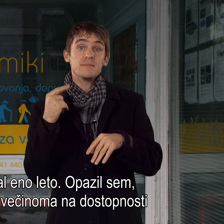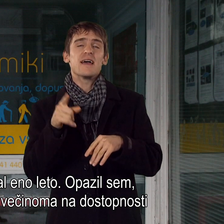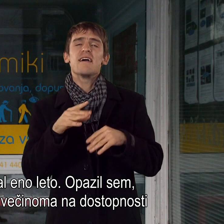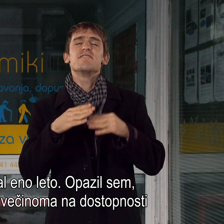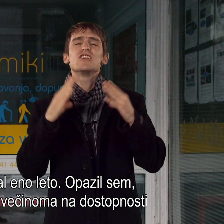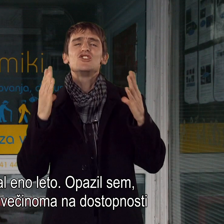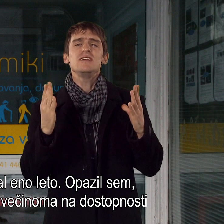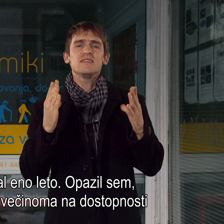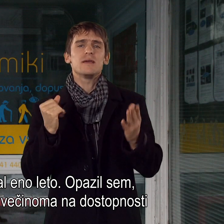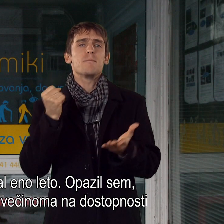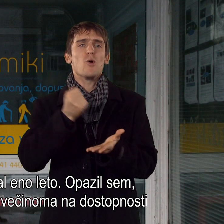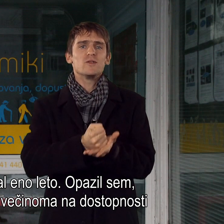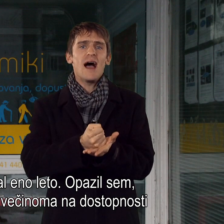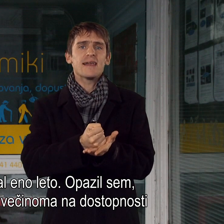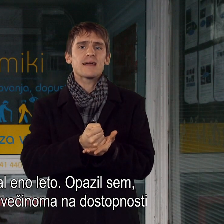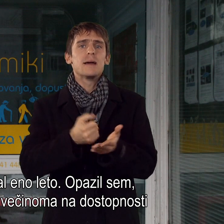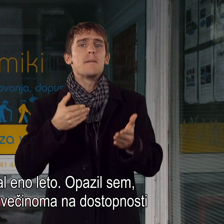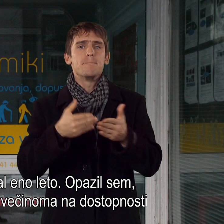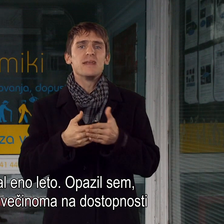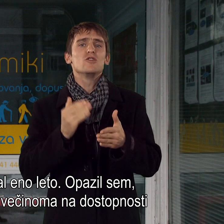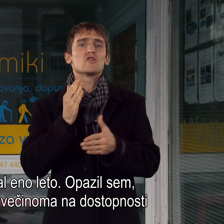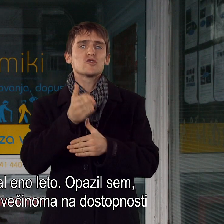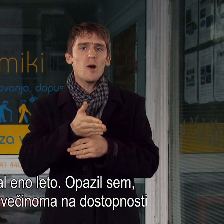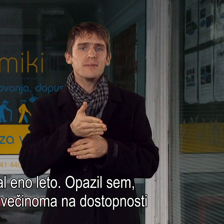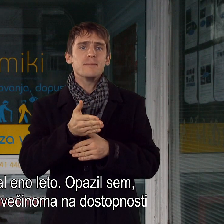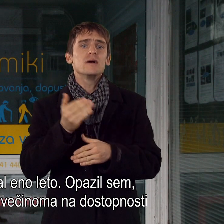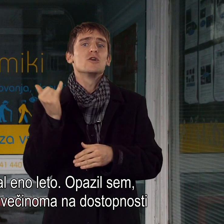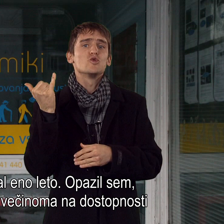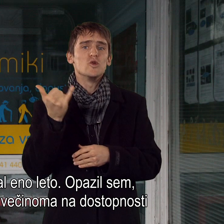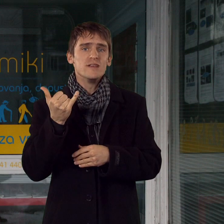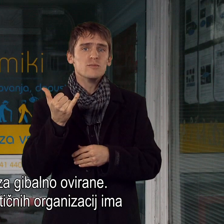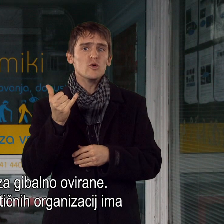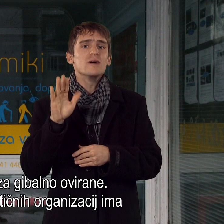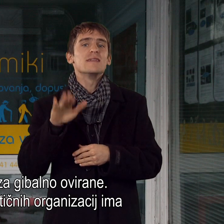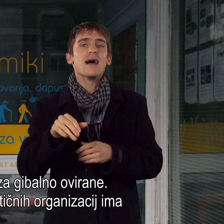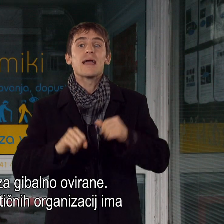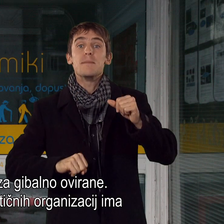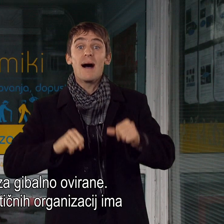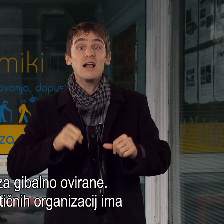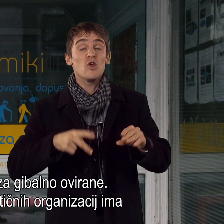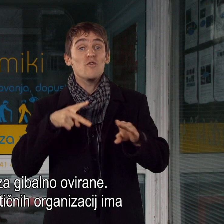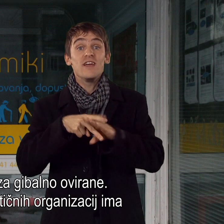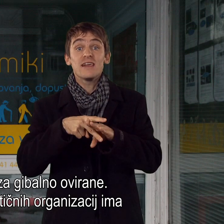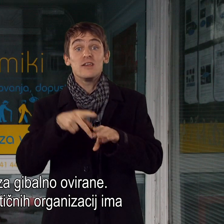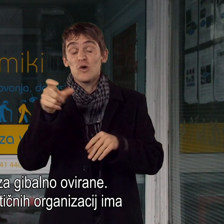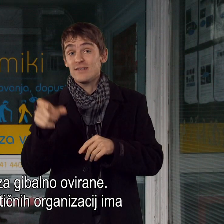da je večinski poudarek pri dostopnem turizmu na gibalno oviranih